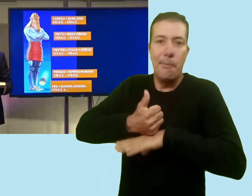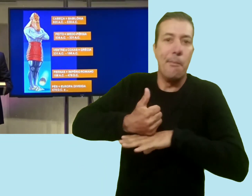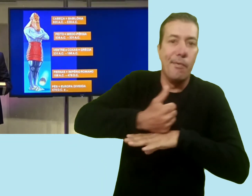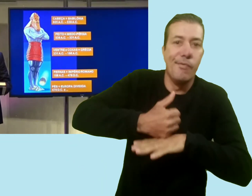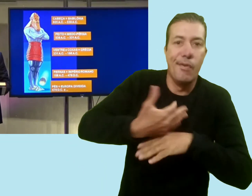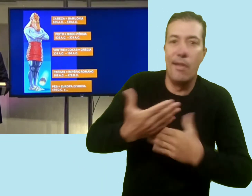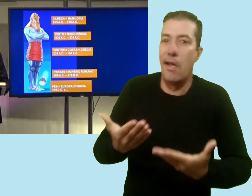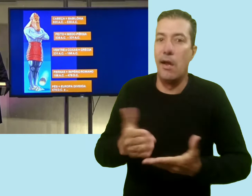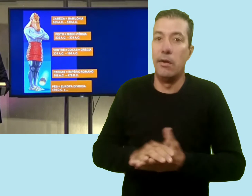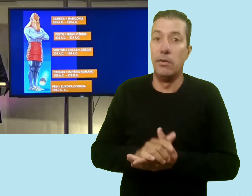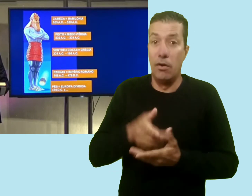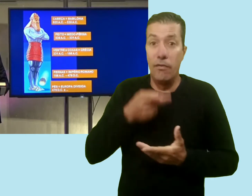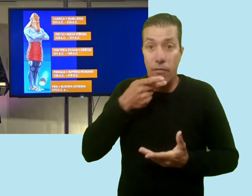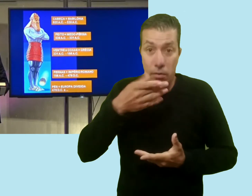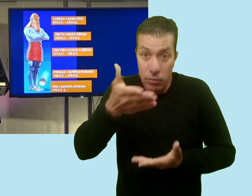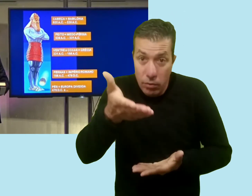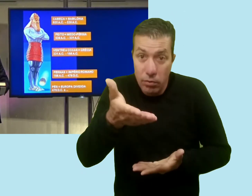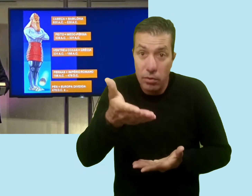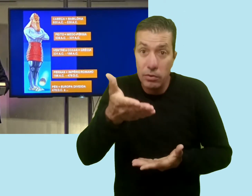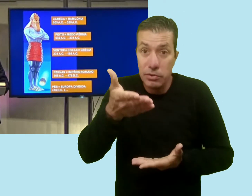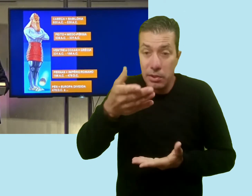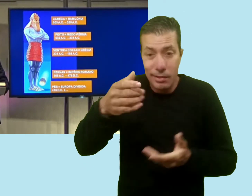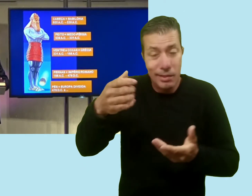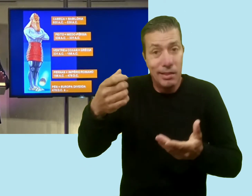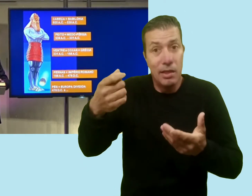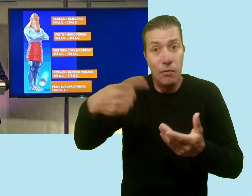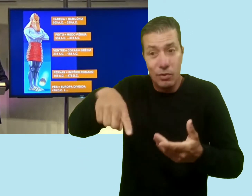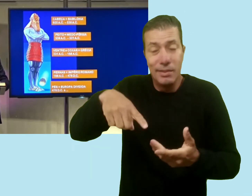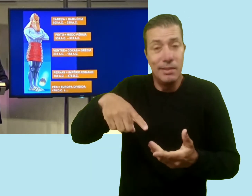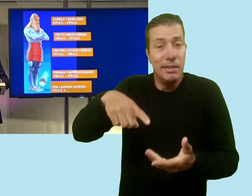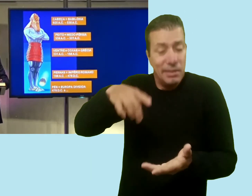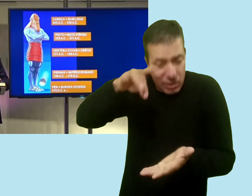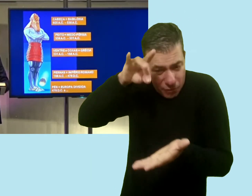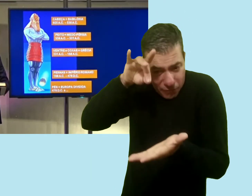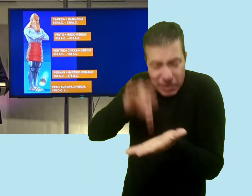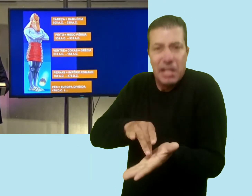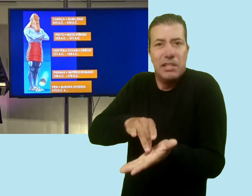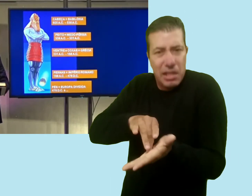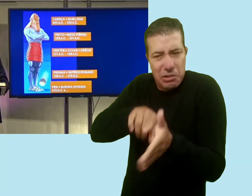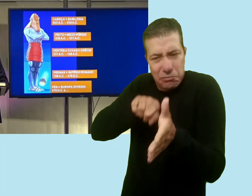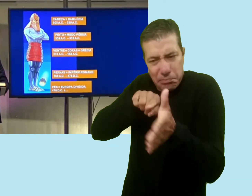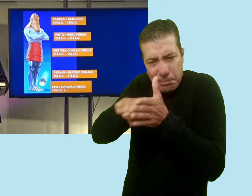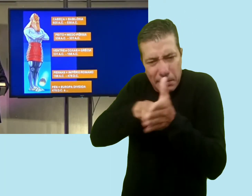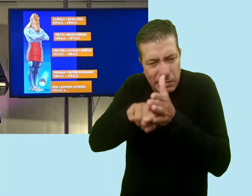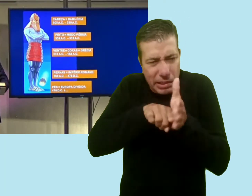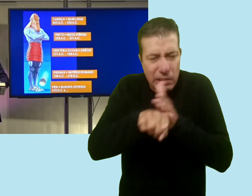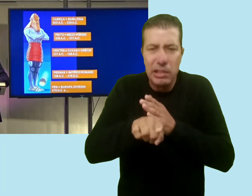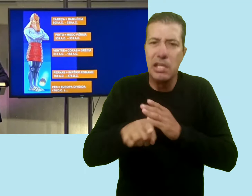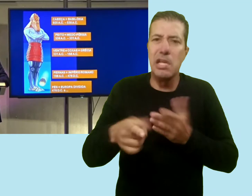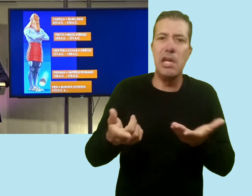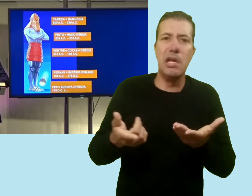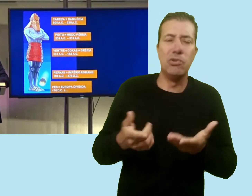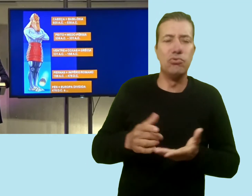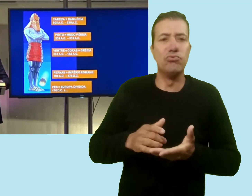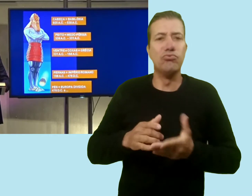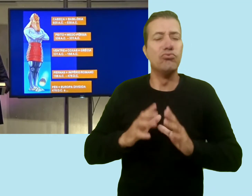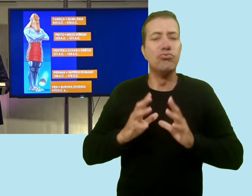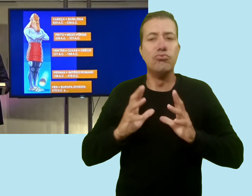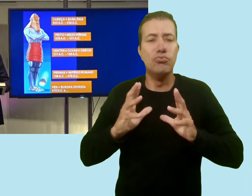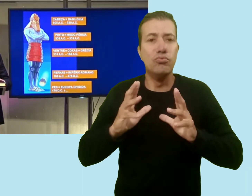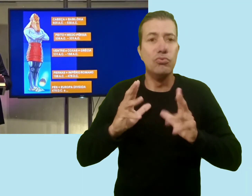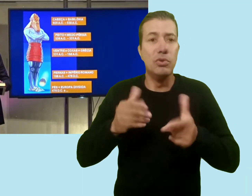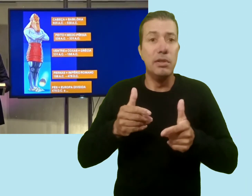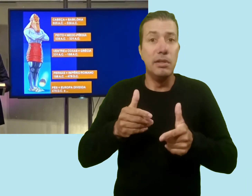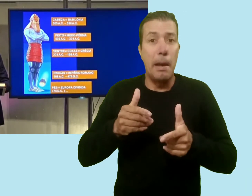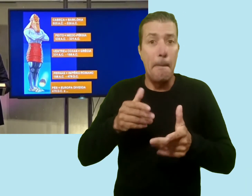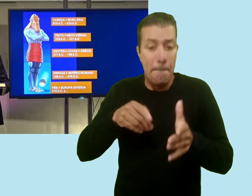né? Então, eu vou pedir uma coisa para vocês, sejam indagadores sinceros. Podem fazer a pergunta que vocês